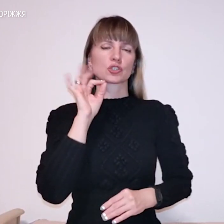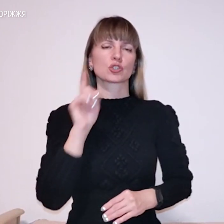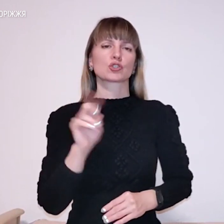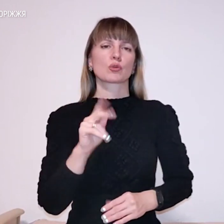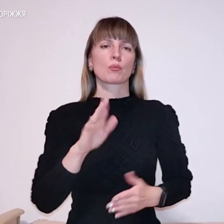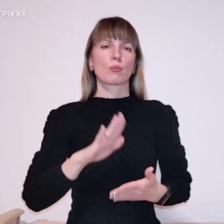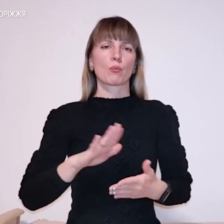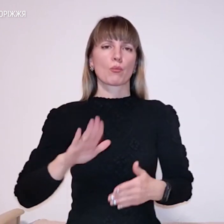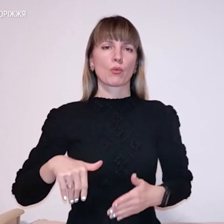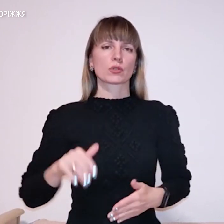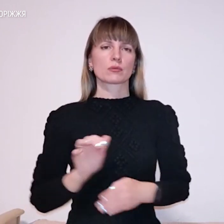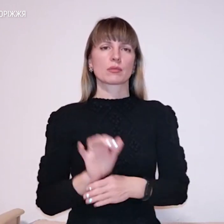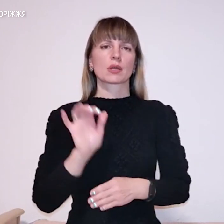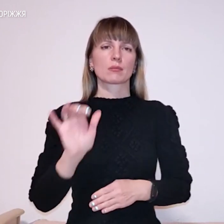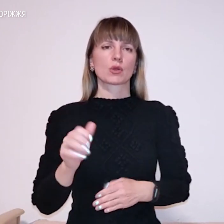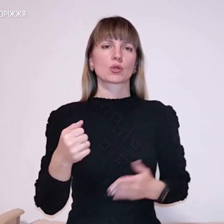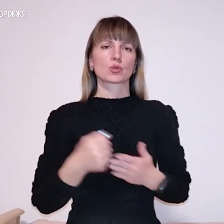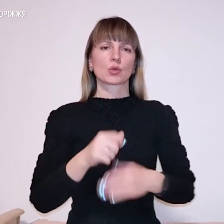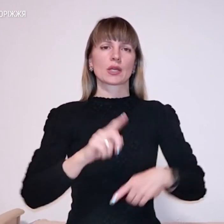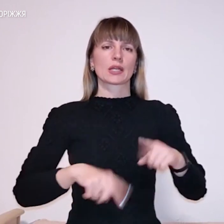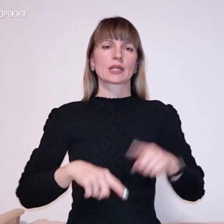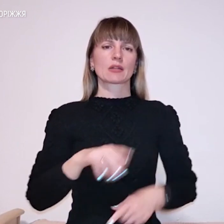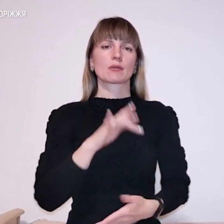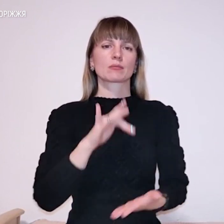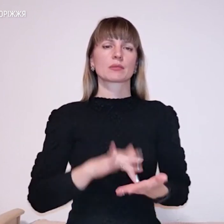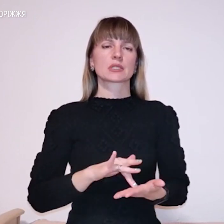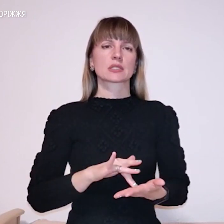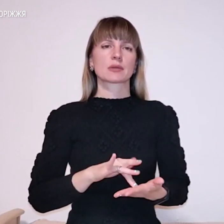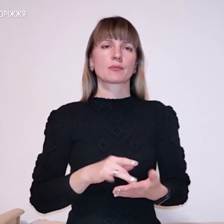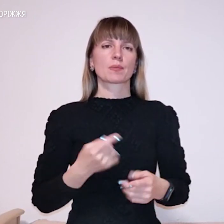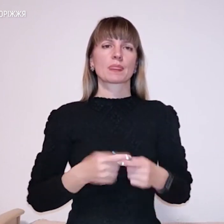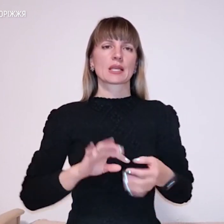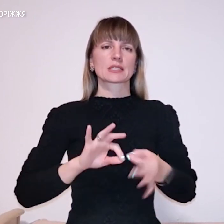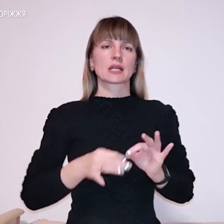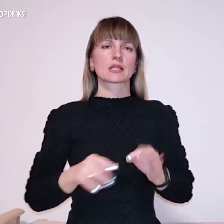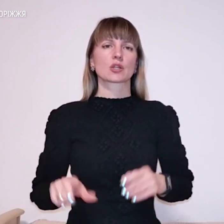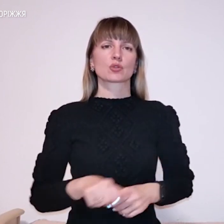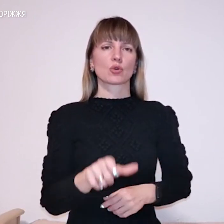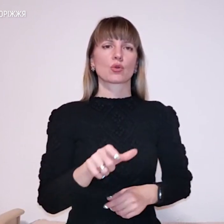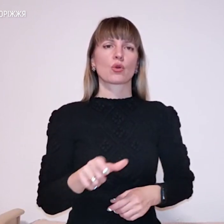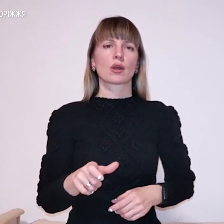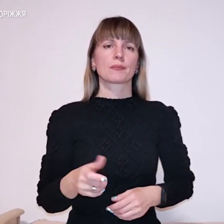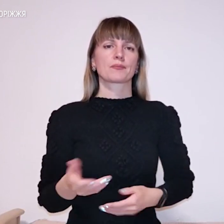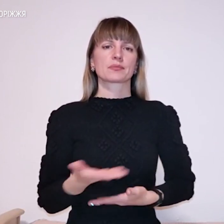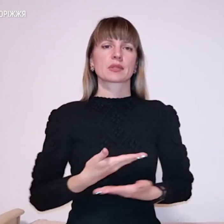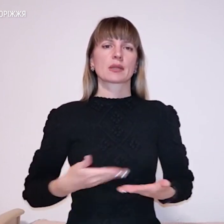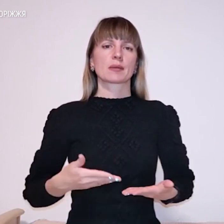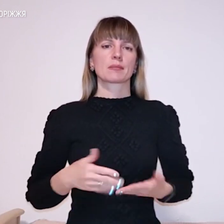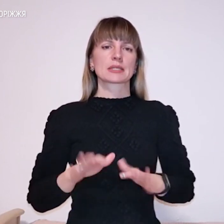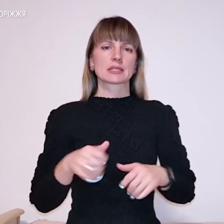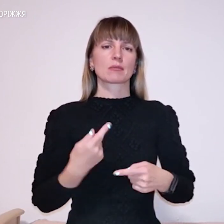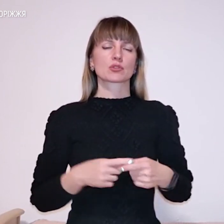потім переправити до рідного міста. Це складна дорога, ми забрали цю машину у Львові.